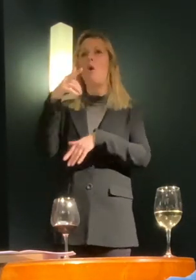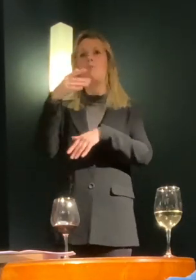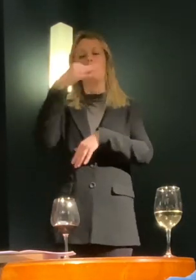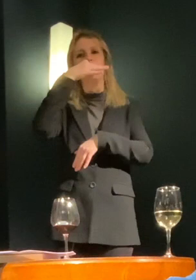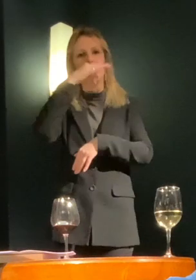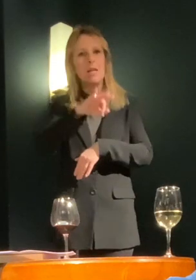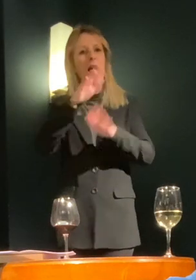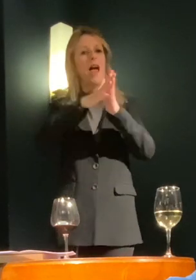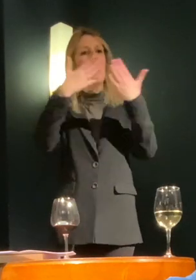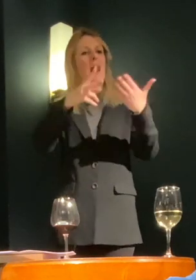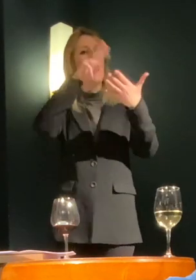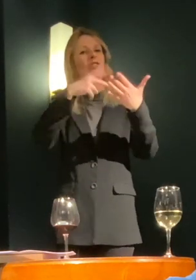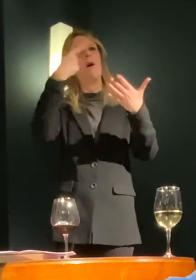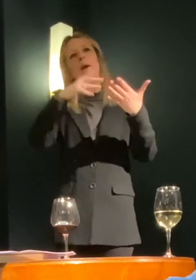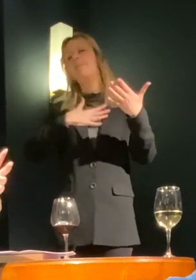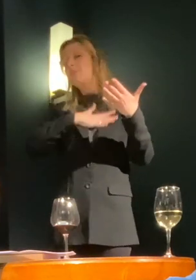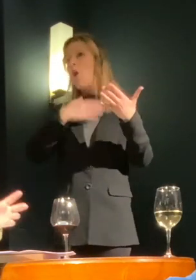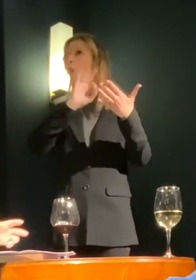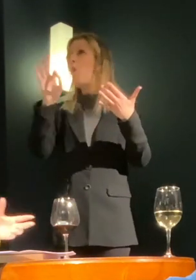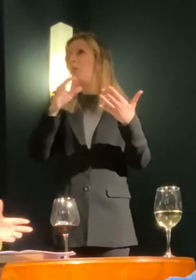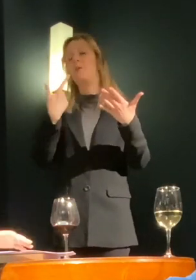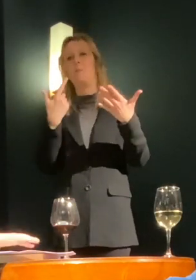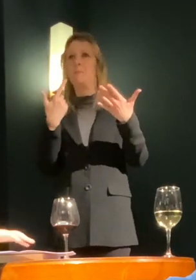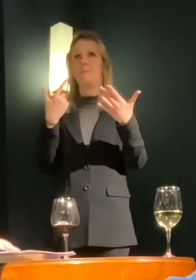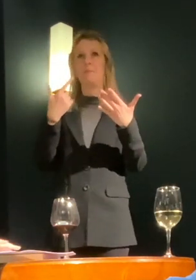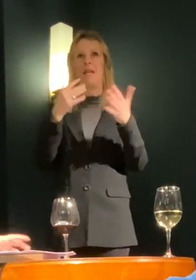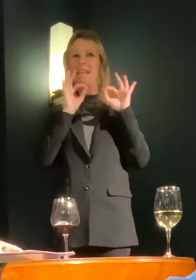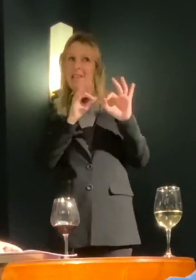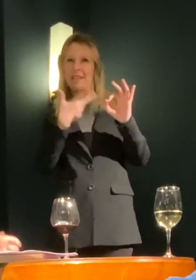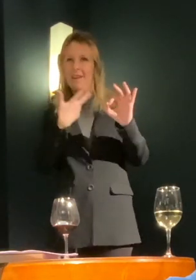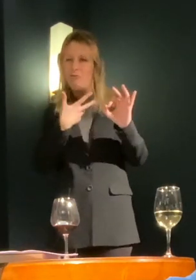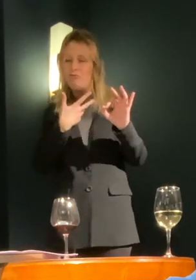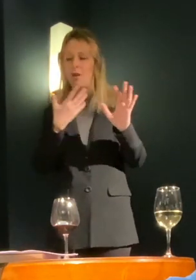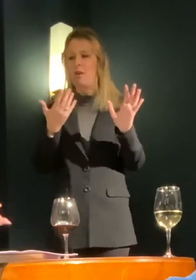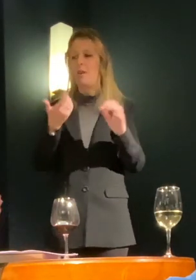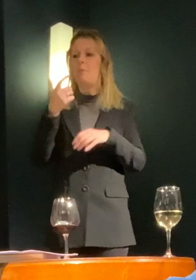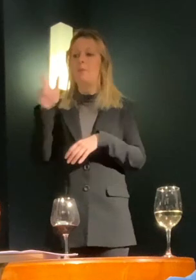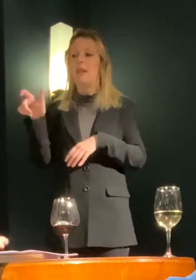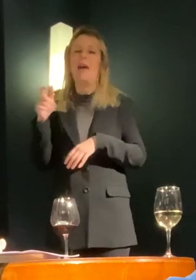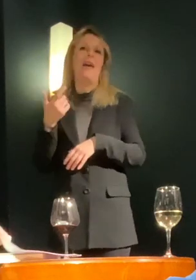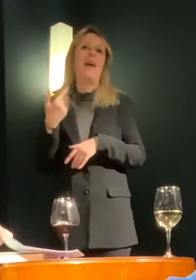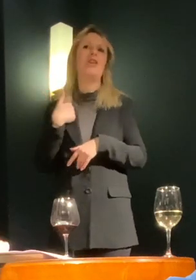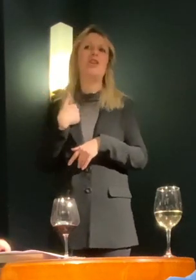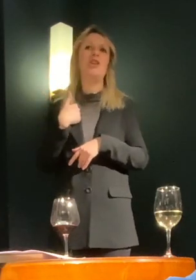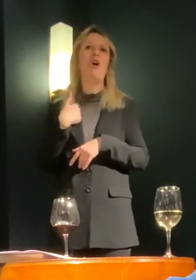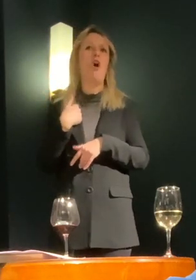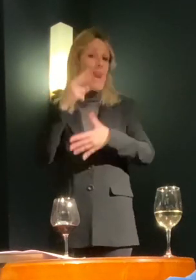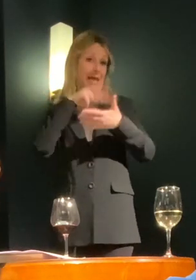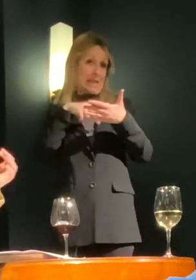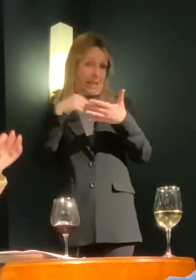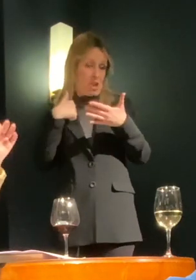funziona un po', sta descrizione io l'avrei fatta diversa? Perché effettivamente qui, io sono lettrice, quindi faccio la parte della